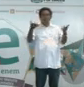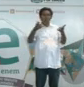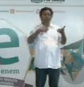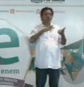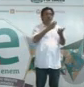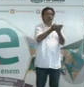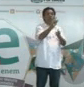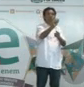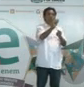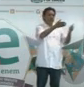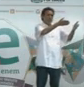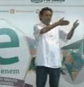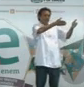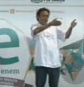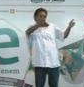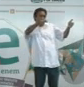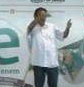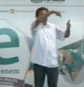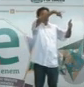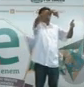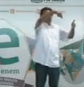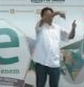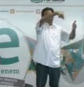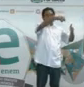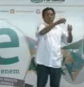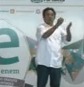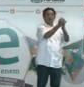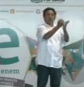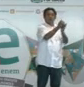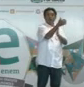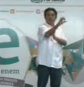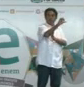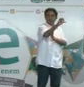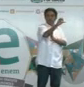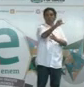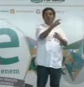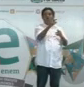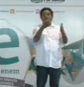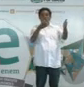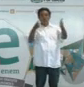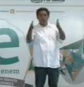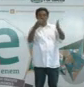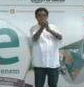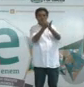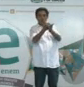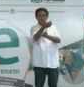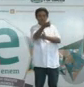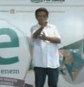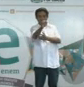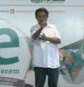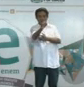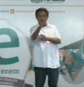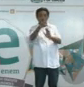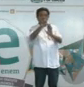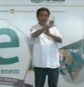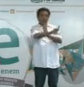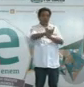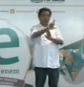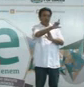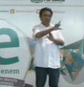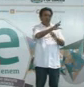transição, tá bom? Então, entre o século XIX e o século XX, ou seja, entre a